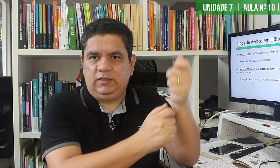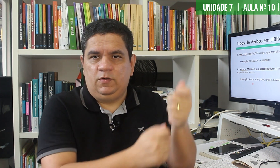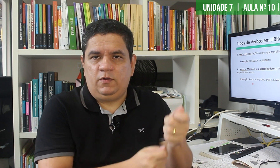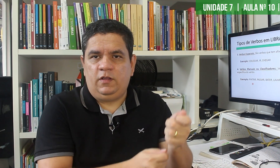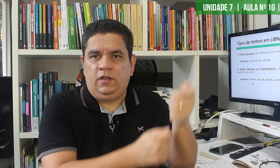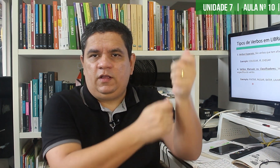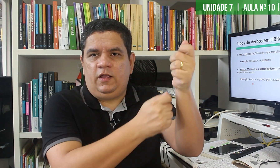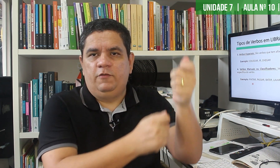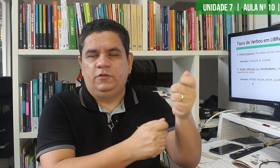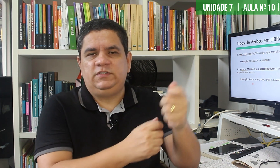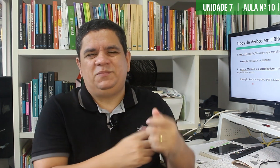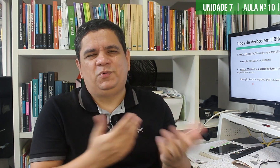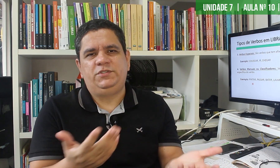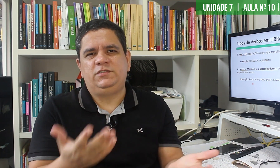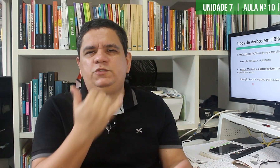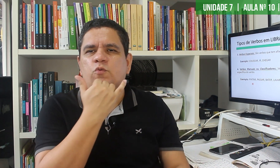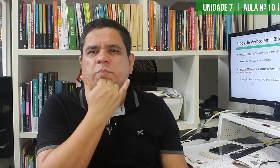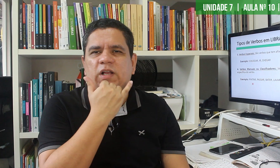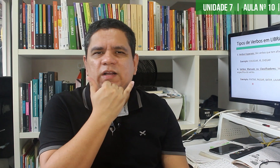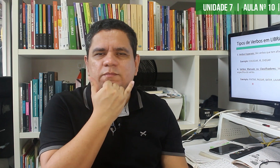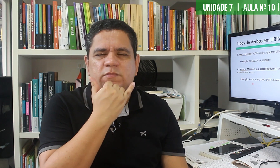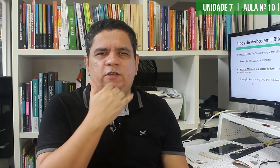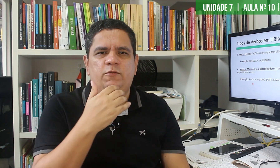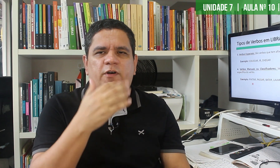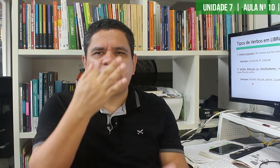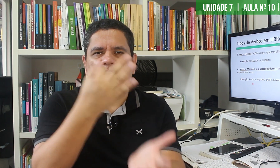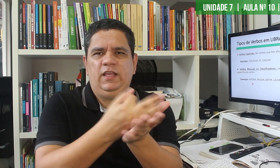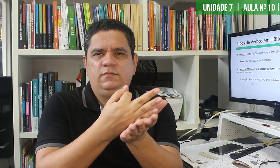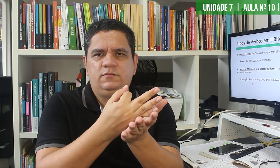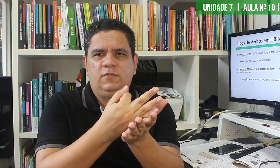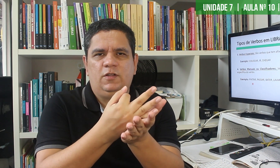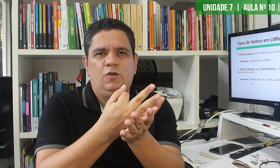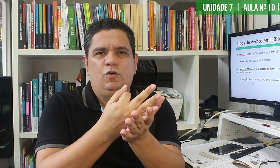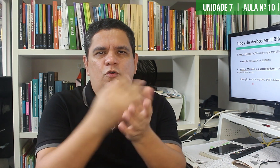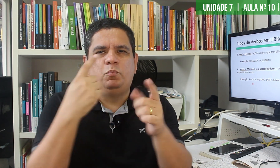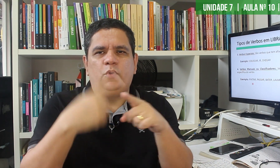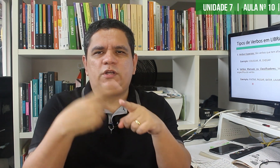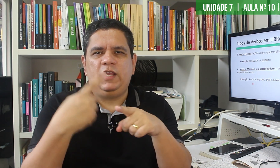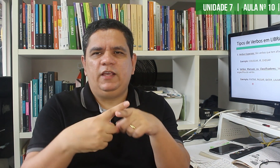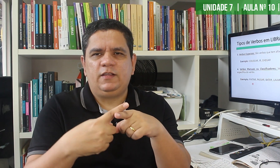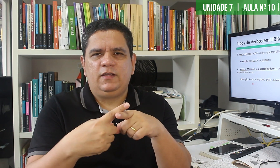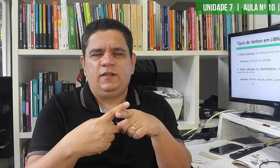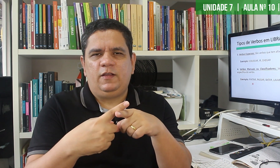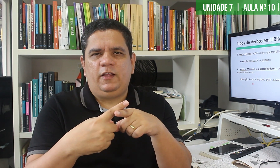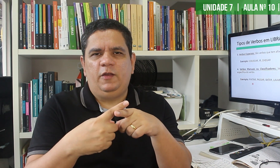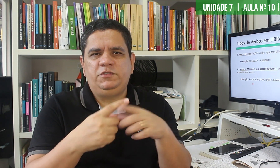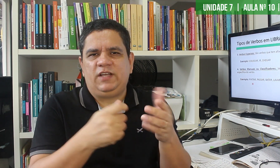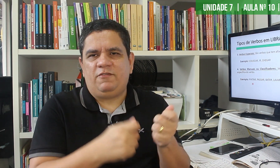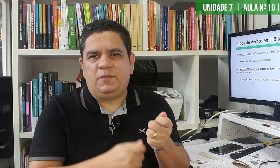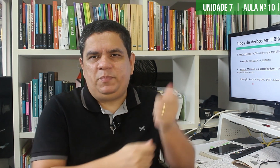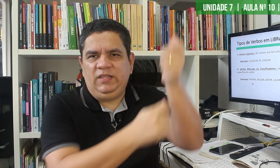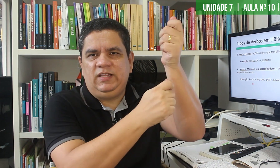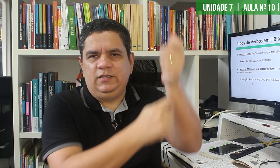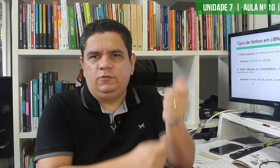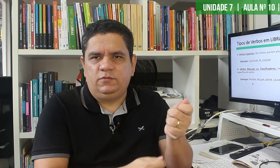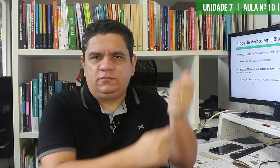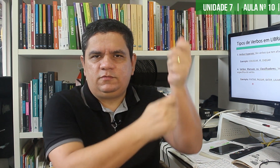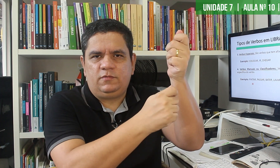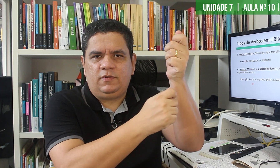Então, eu vou dizer, poxa, desculpa, cara, eu faltei porque eu estava pintando a